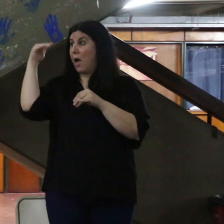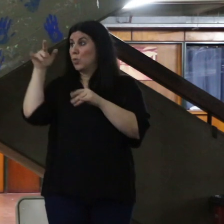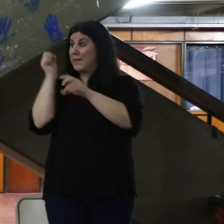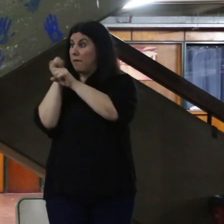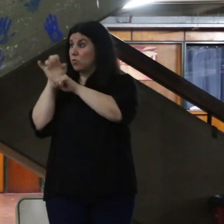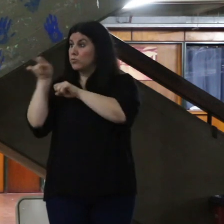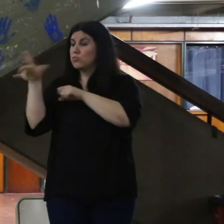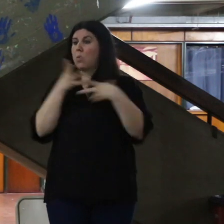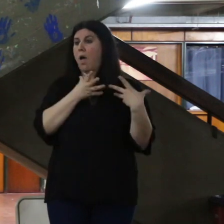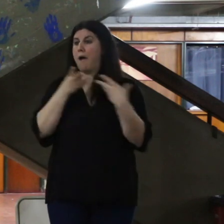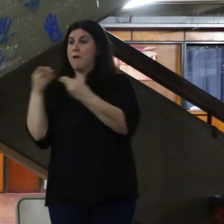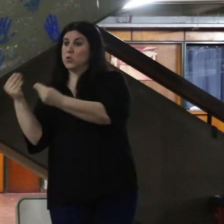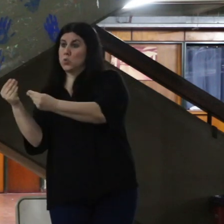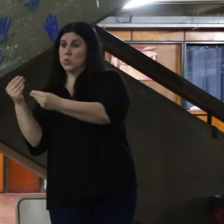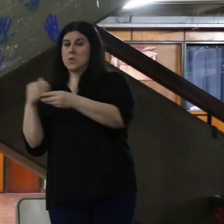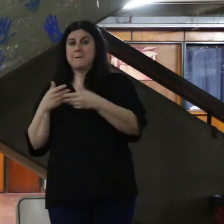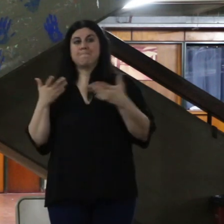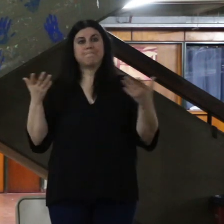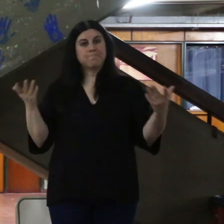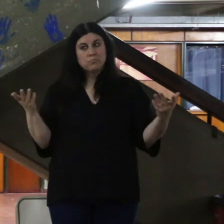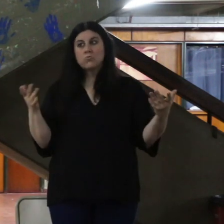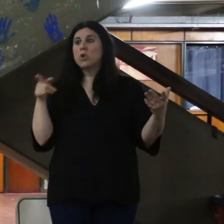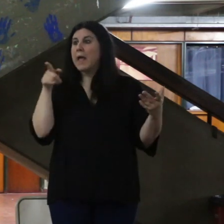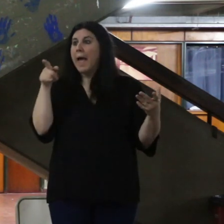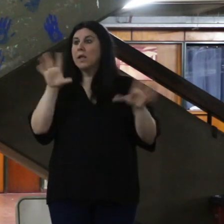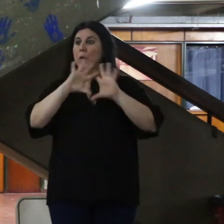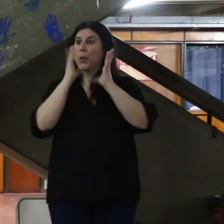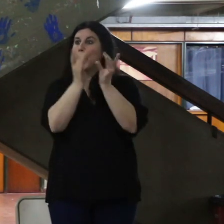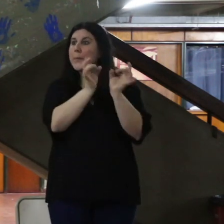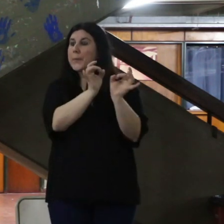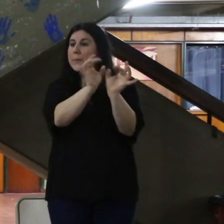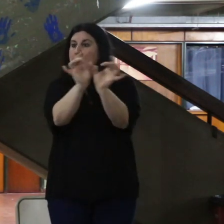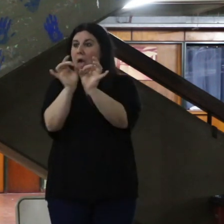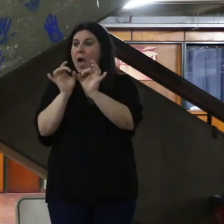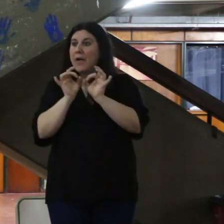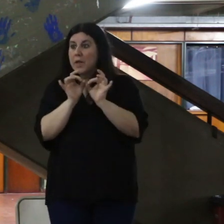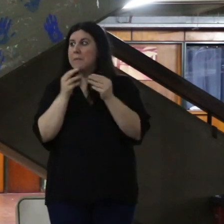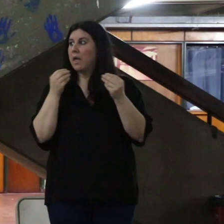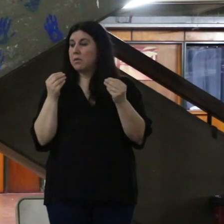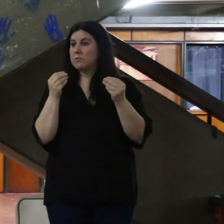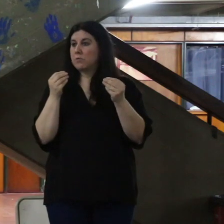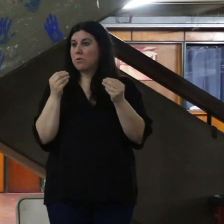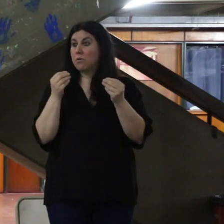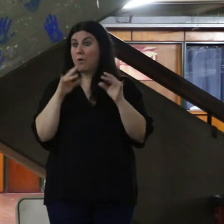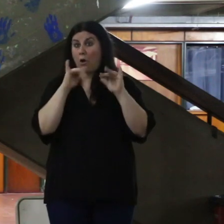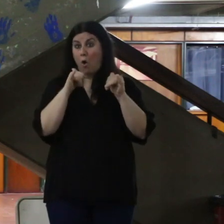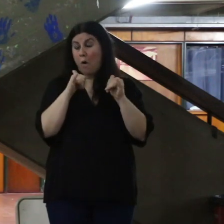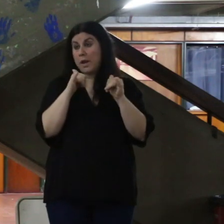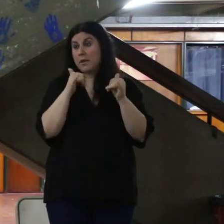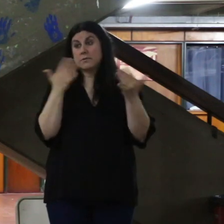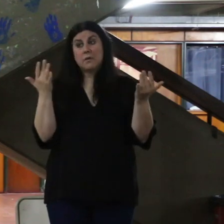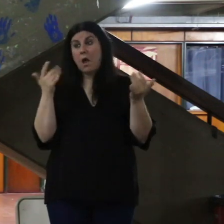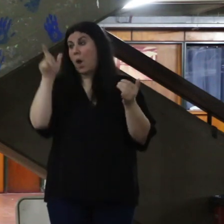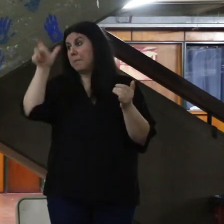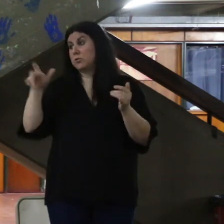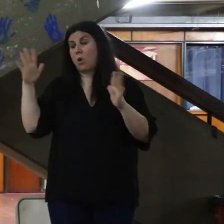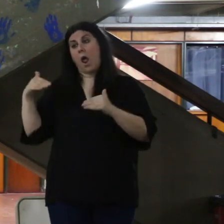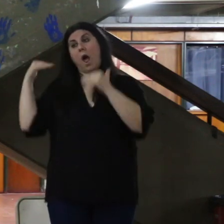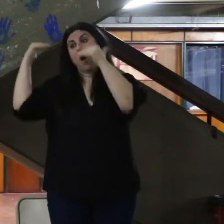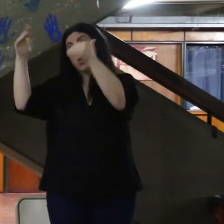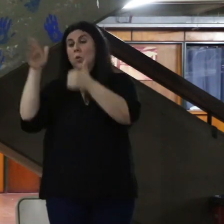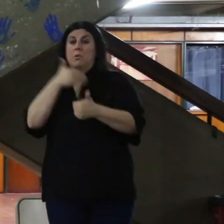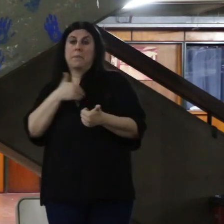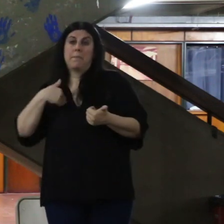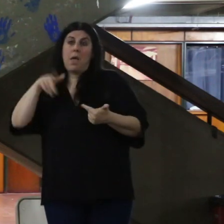trabajo. Es decir, que atravesaron la pandemia ayudando a algún adulto,